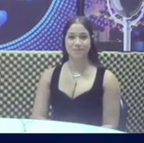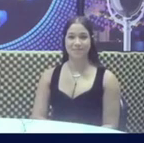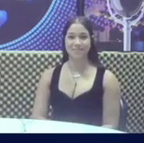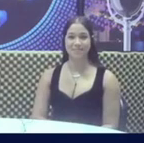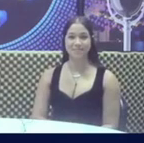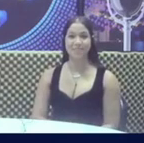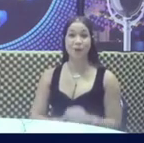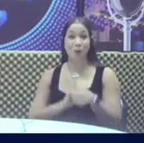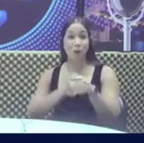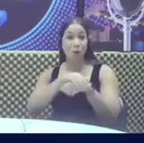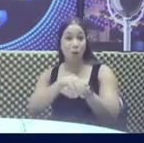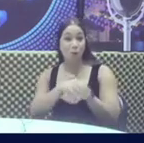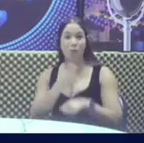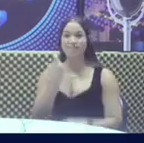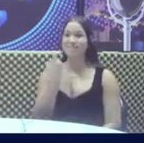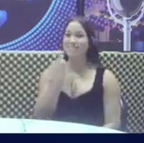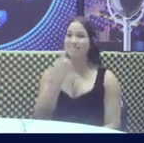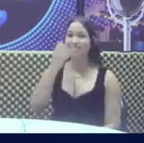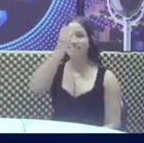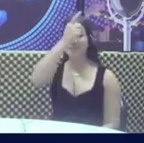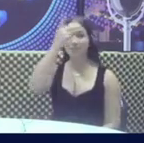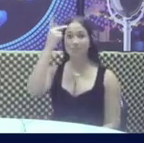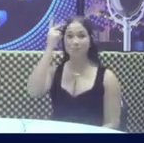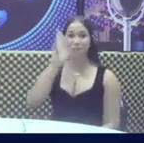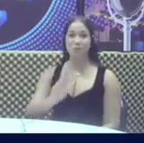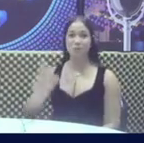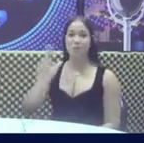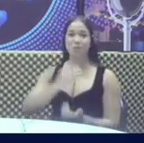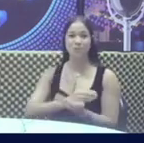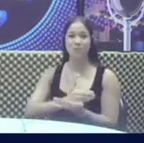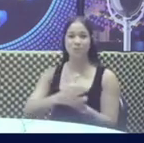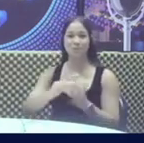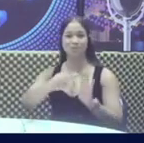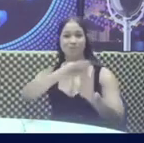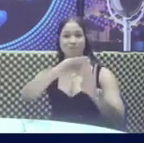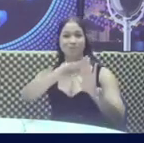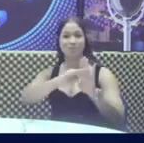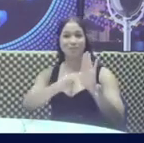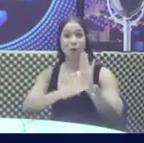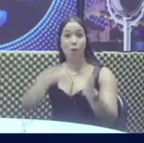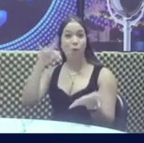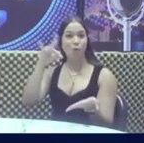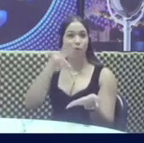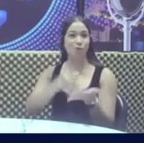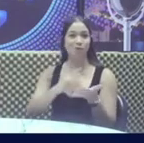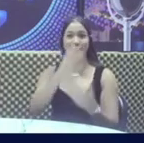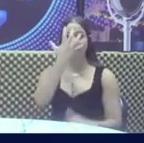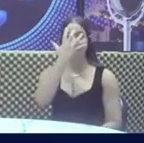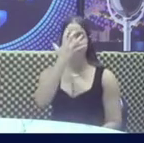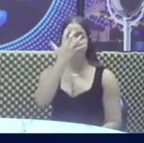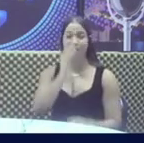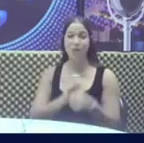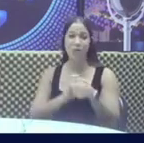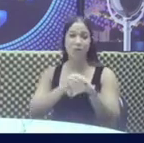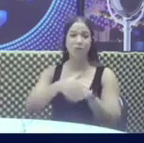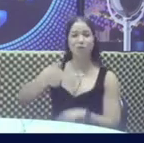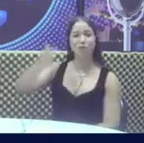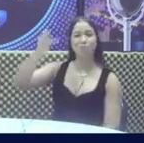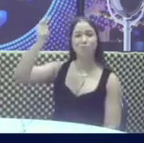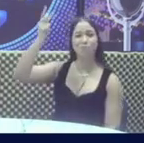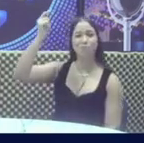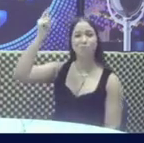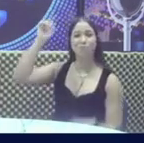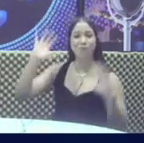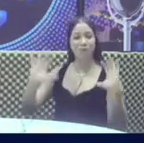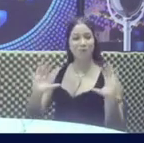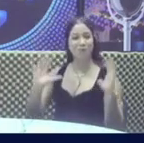Na noite desta sexta-feira, a Prefeitura de Uberlândia inicia a programação oficial do Carnaval com o baile Noite dos Antigos Carnavais